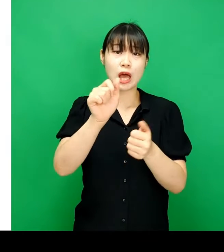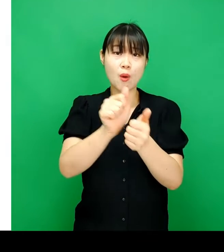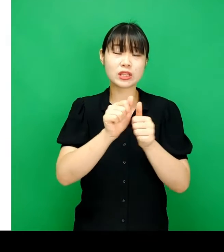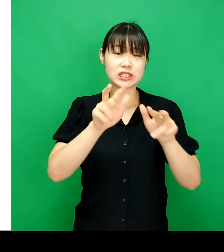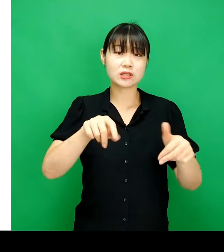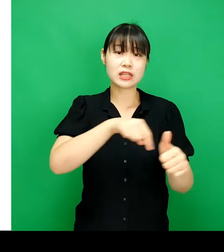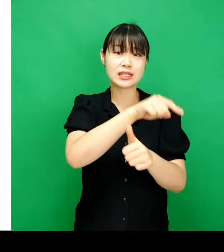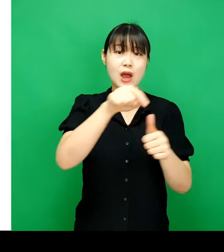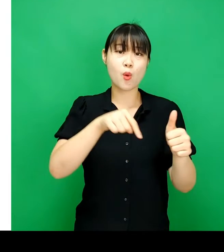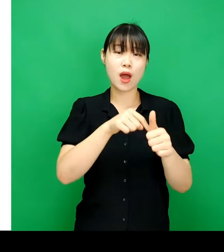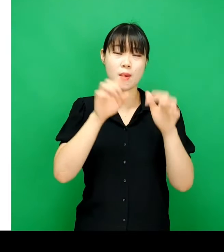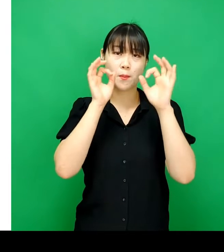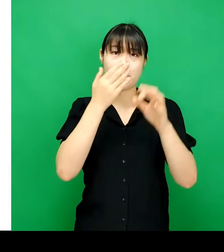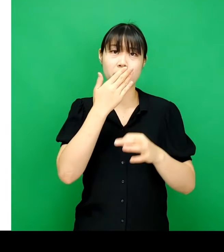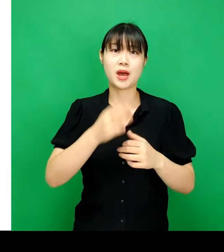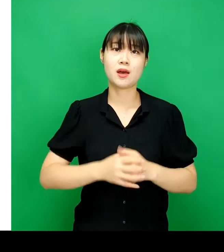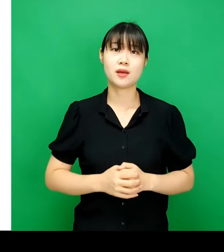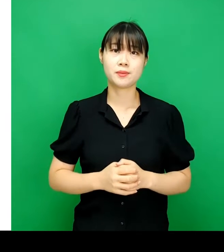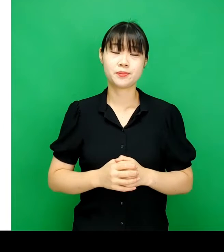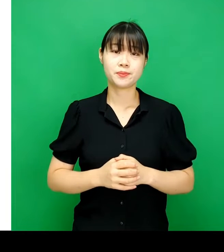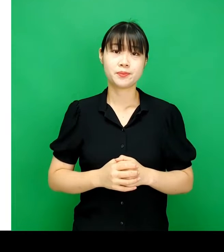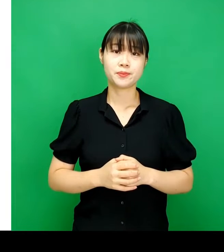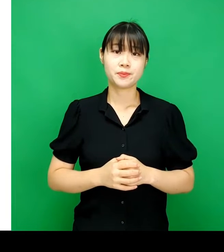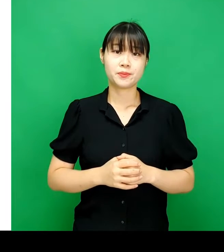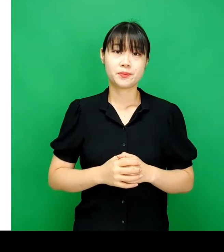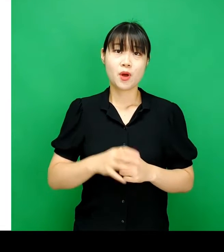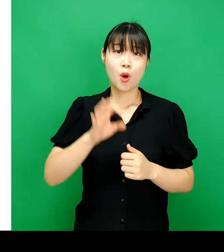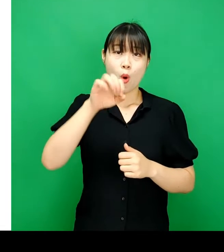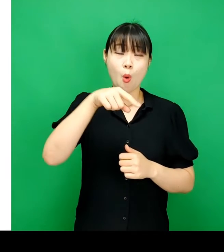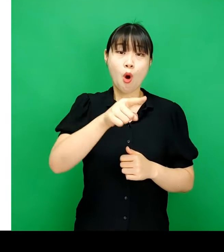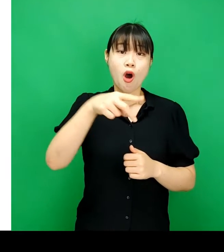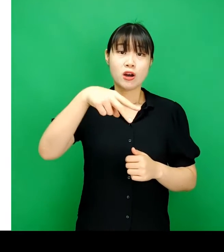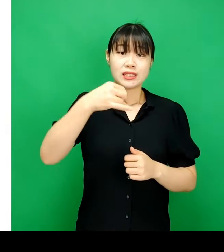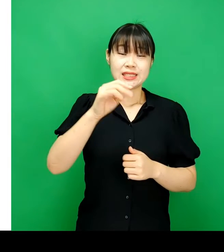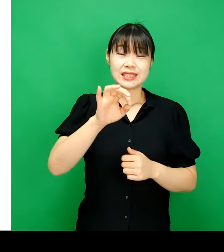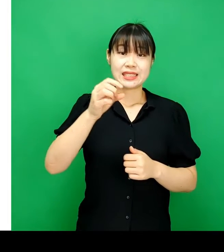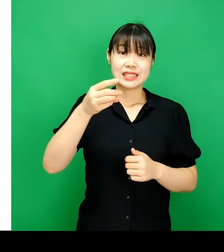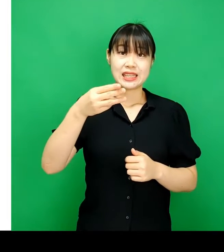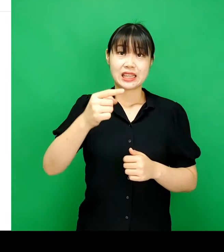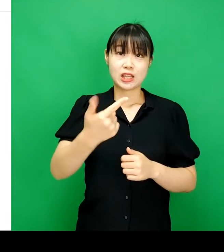보이면서 국가별 코로나19 확진 추이를 살펴볼 수 있습니다.